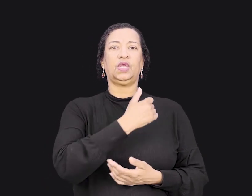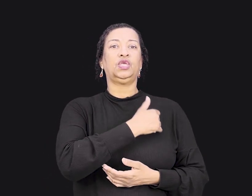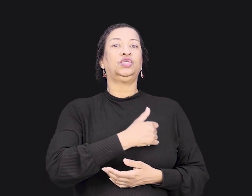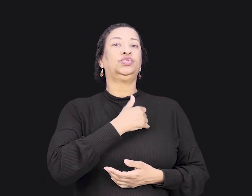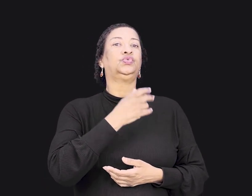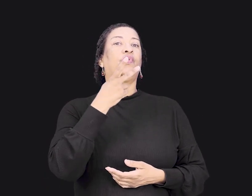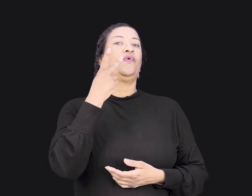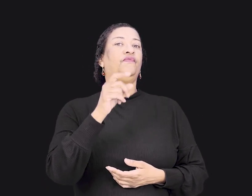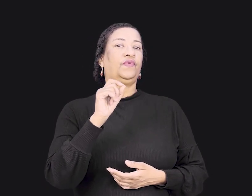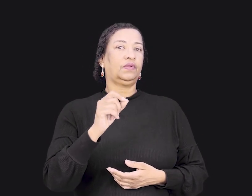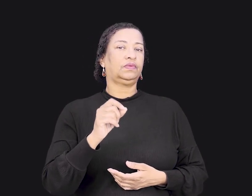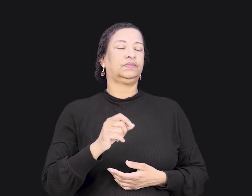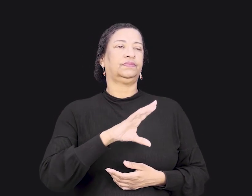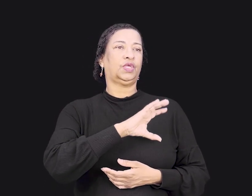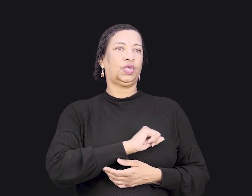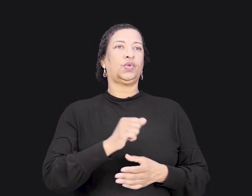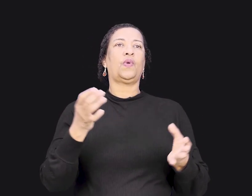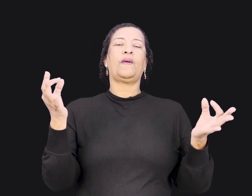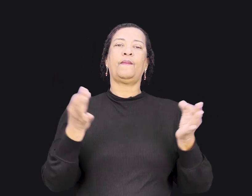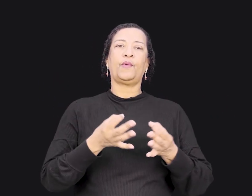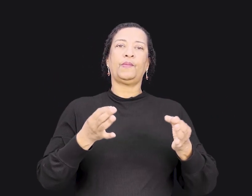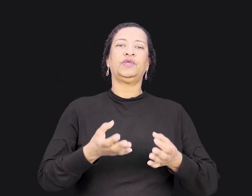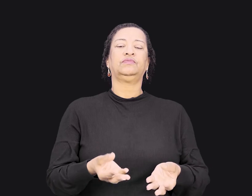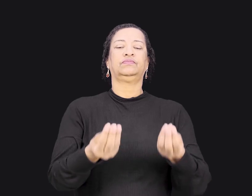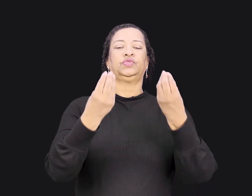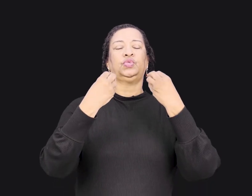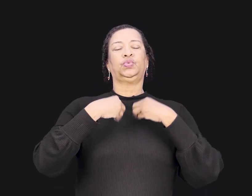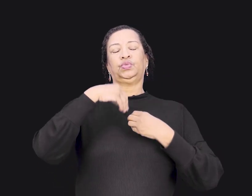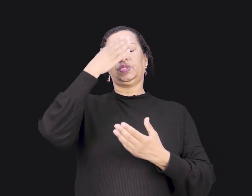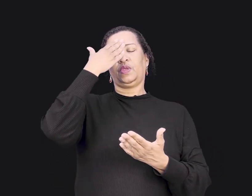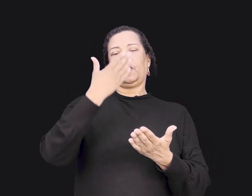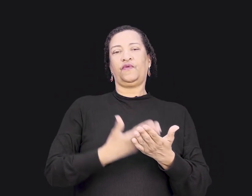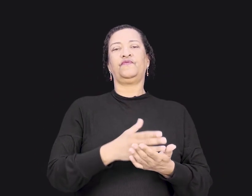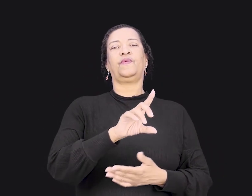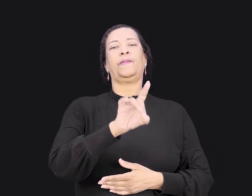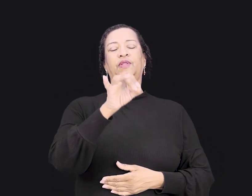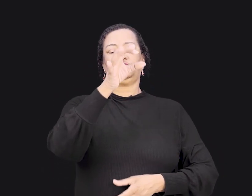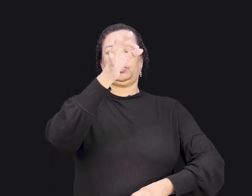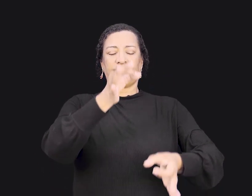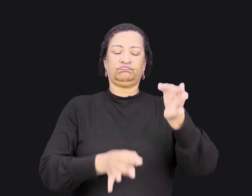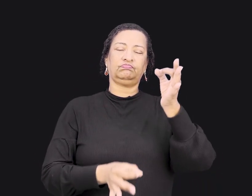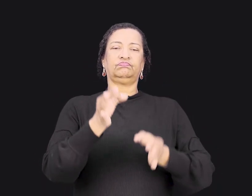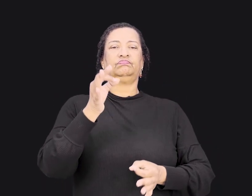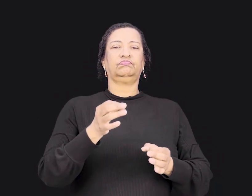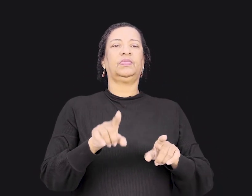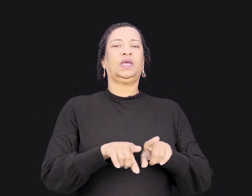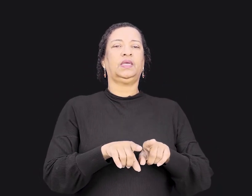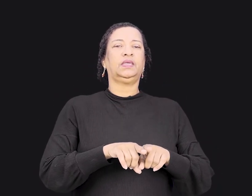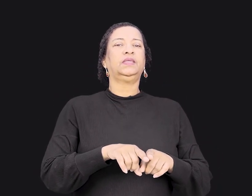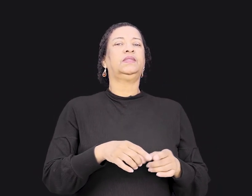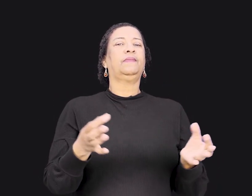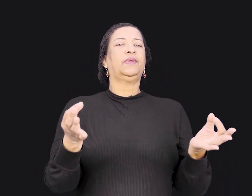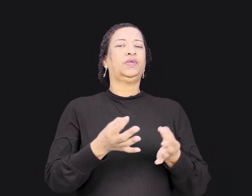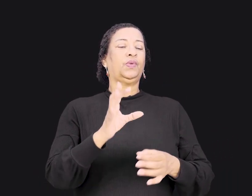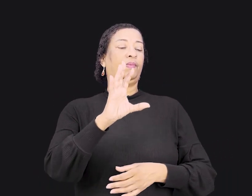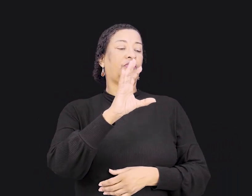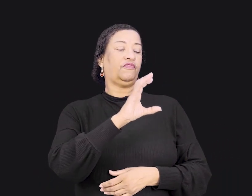João afirmou que o perfeito amor nos dá confiança para o dia do julgamento e também que o perfeito amor elimina o